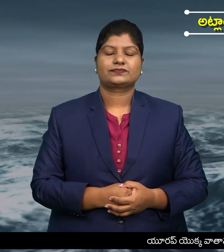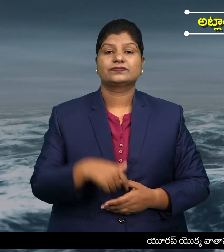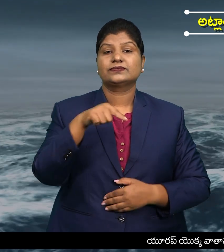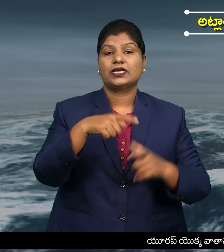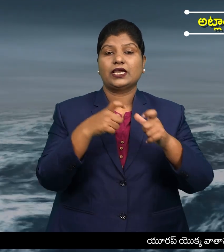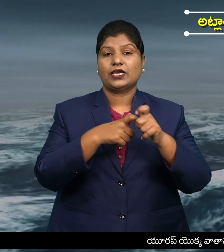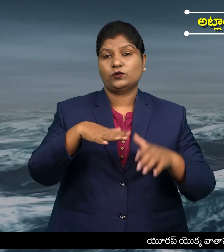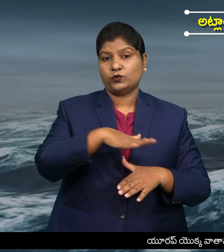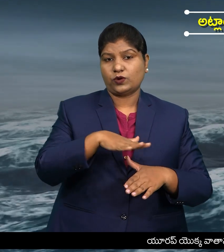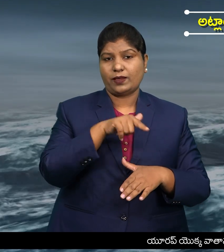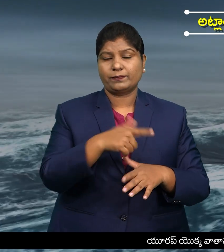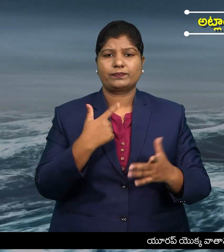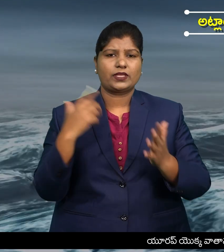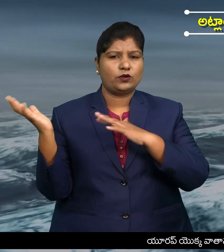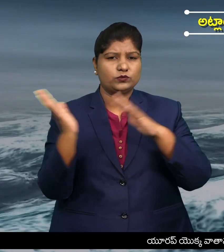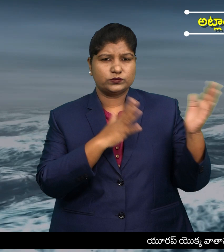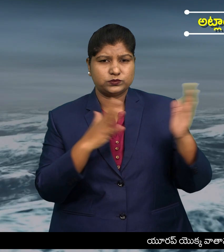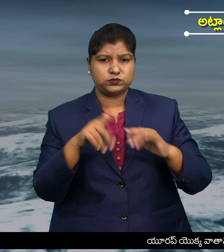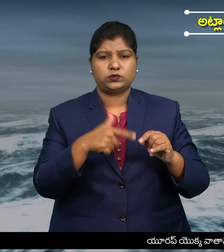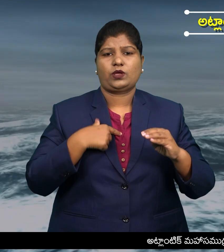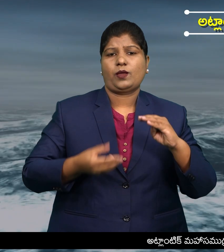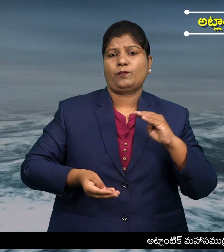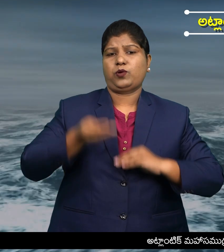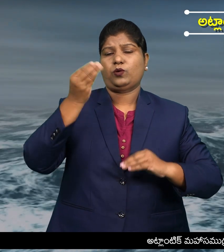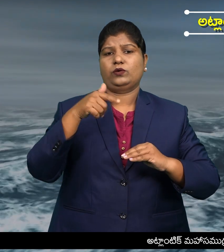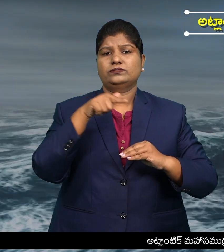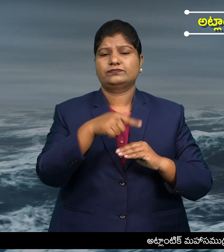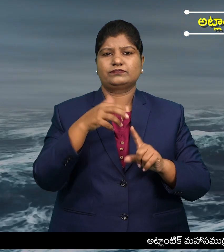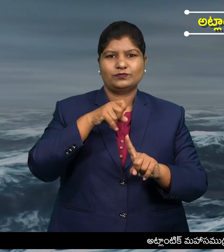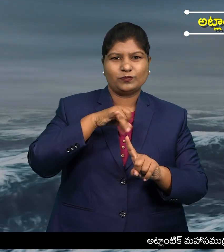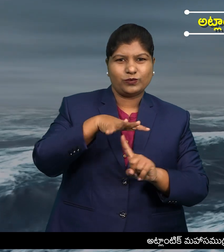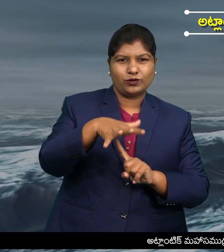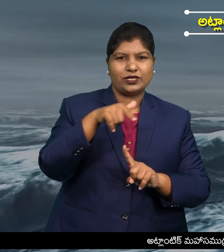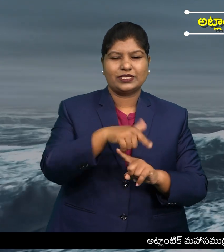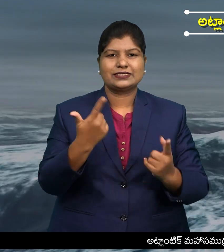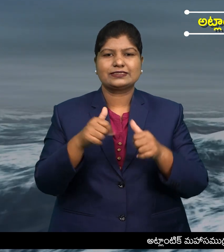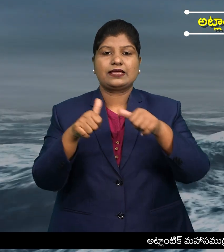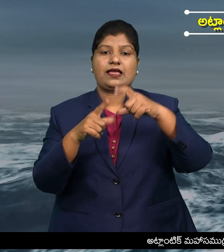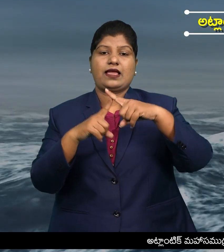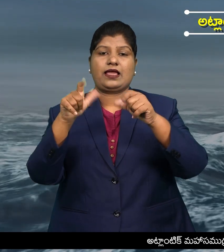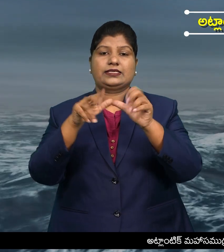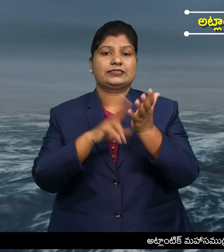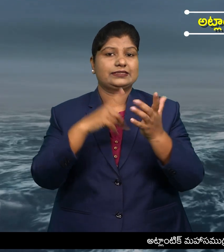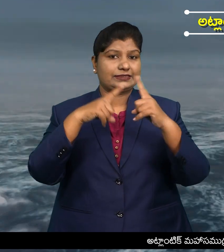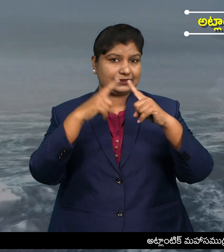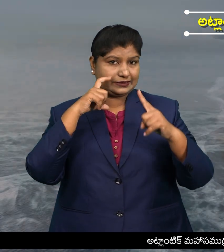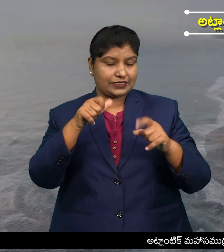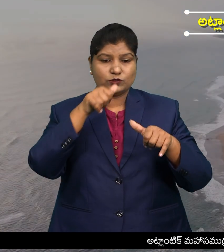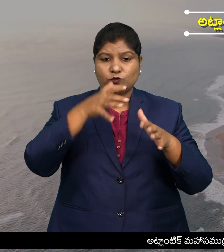యూరప్ యొక్క వాతావరణం మరియు ముఖ్యంగా తీర ప్రాంతాలు అట్లాంటిక్ మహాసముద్రంపై అధికంగా ఆధారపడి ఉంటుంది.